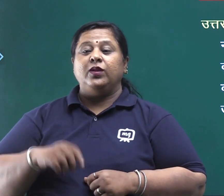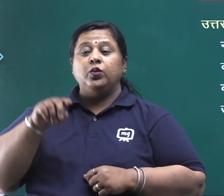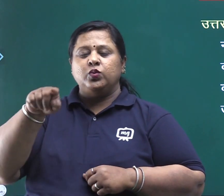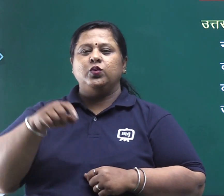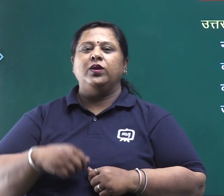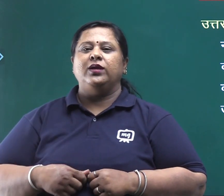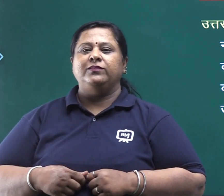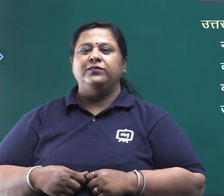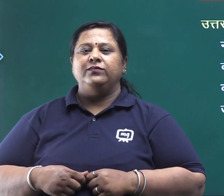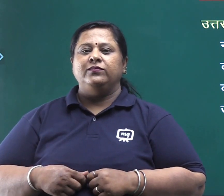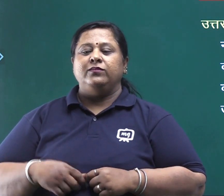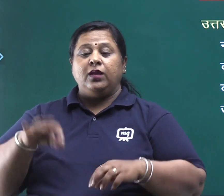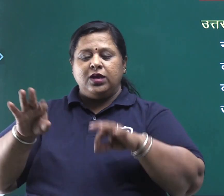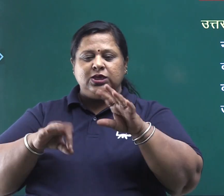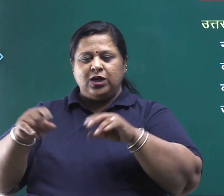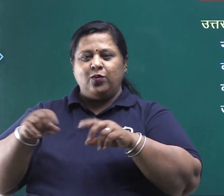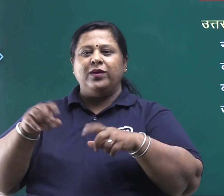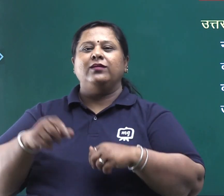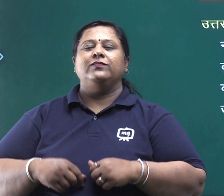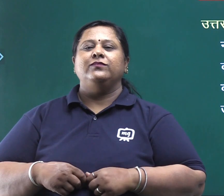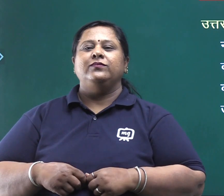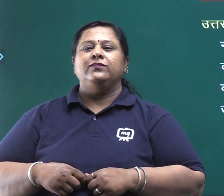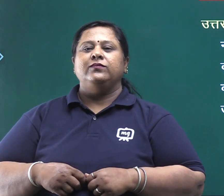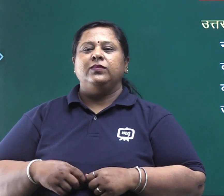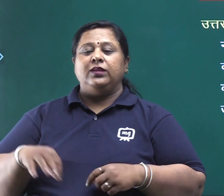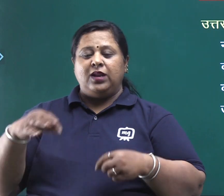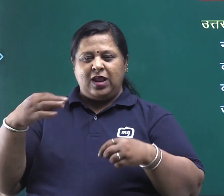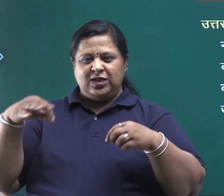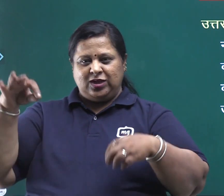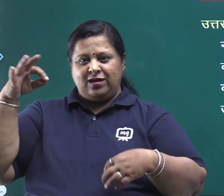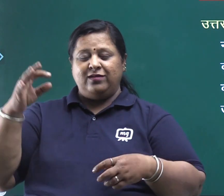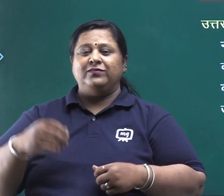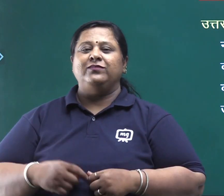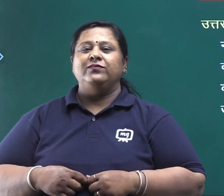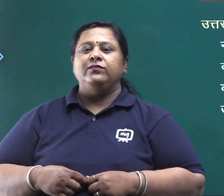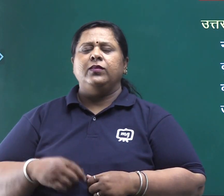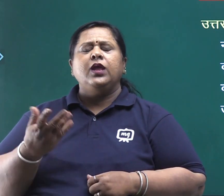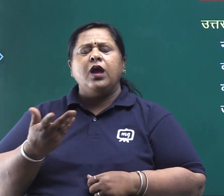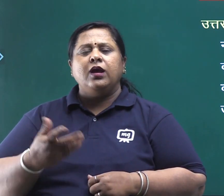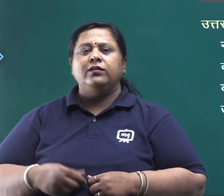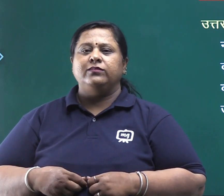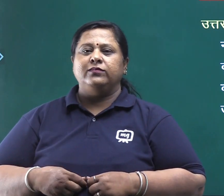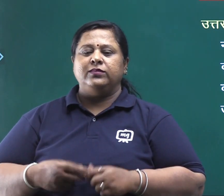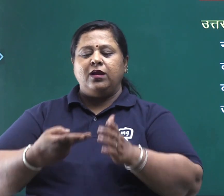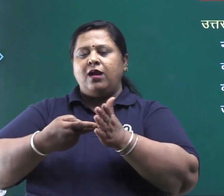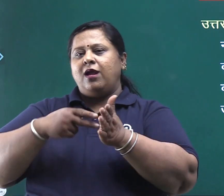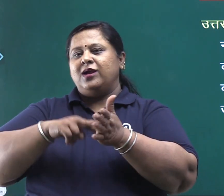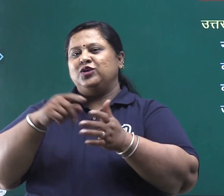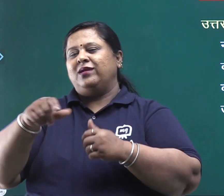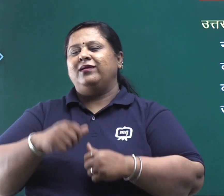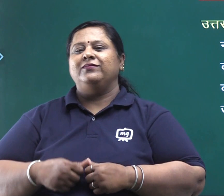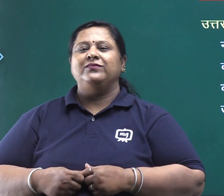दूसरों के इशारे पर नाचने का क्या आशय